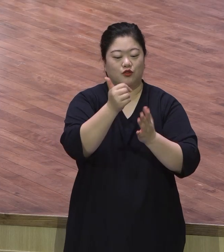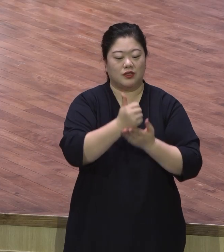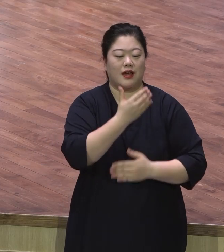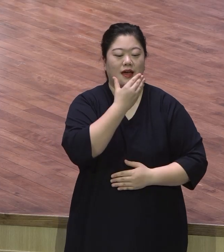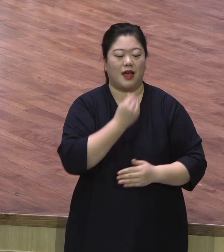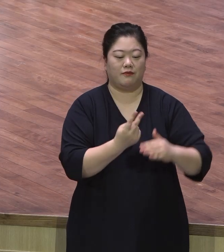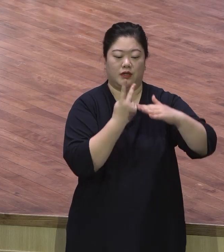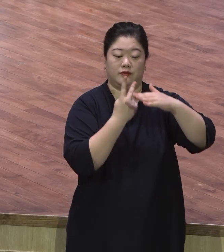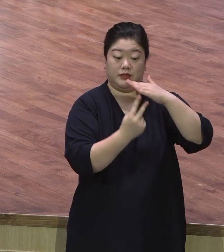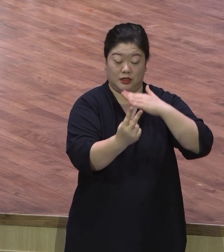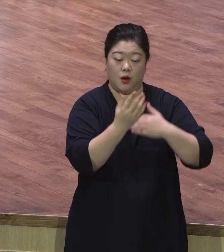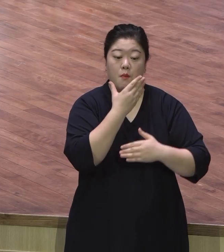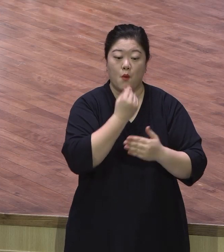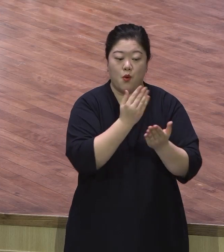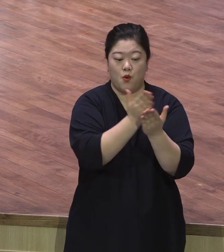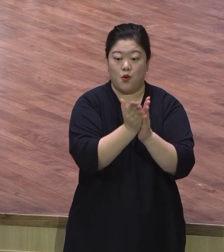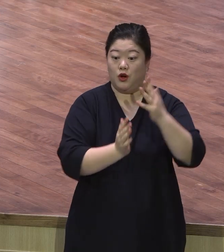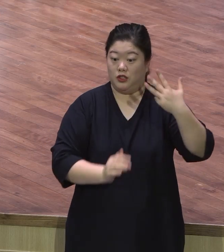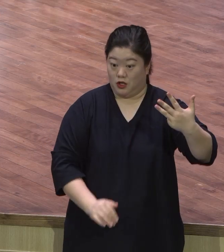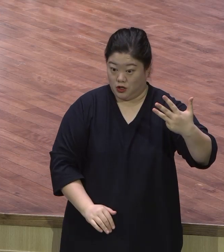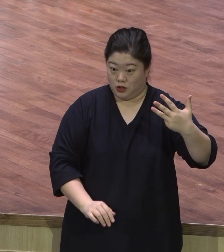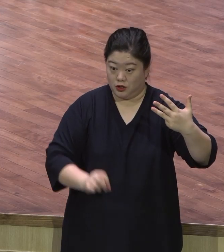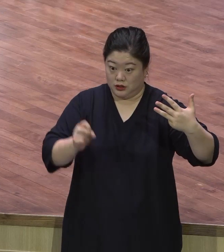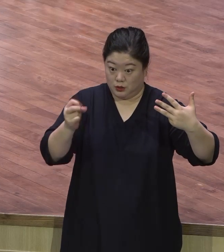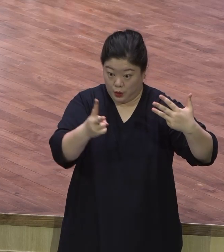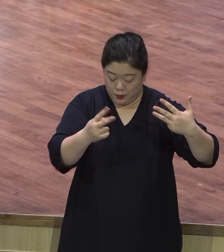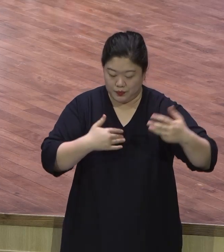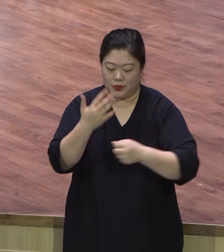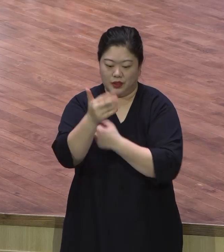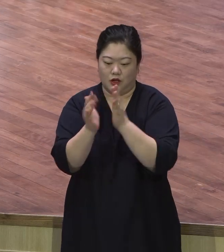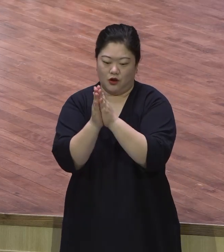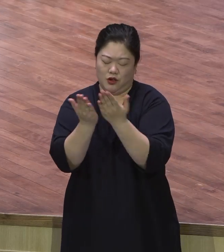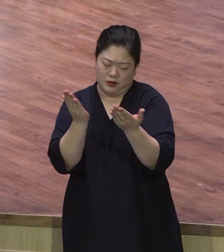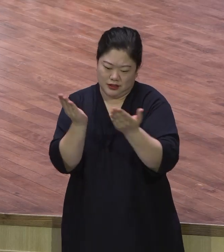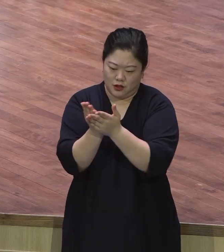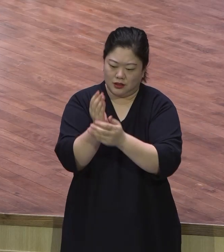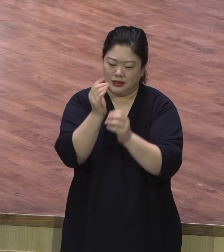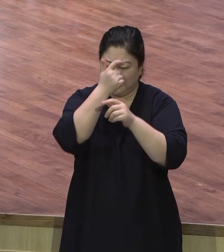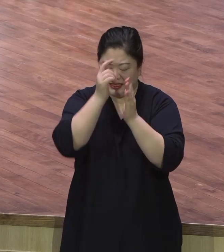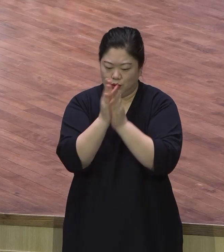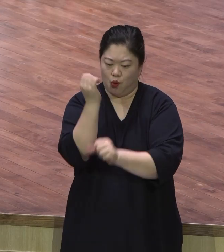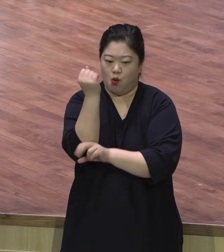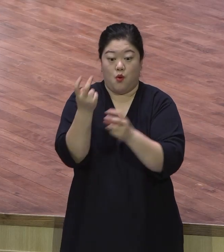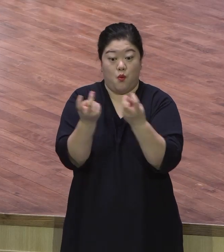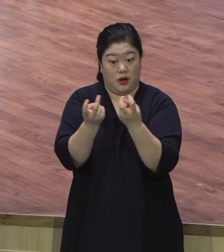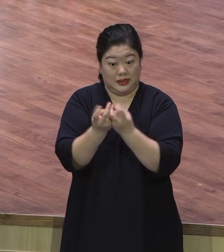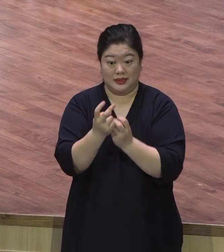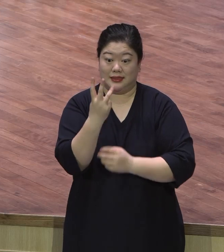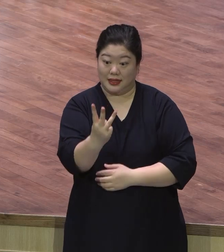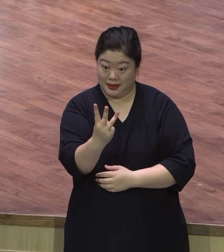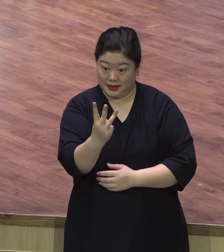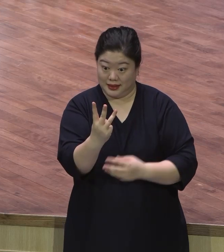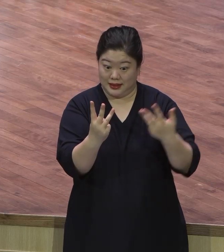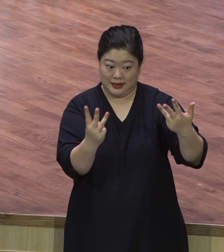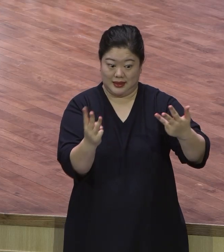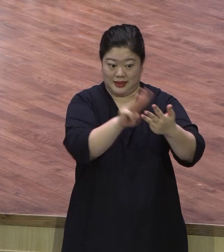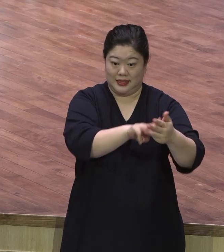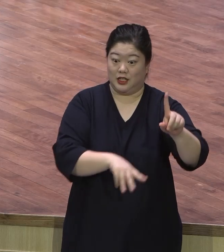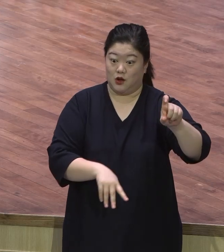지난주일까지 성경적 기도 원리까지 그렇게 말씀을 드렸고 이번 주에는 물질에 관해서